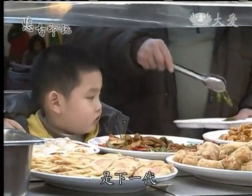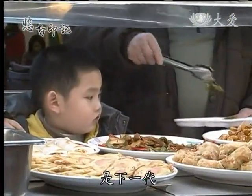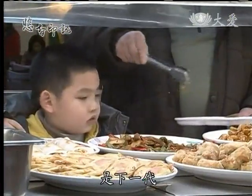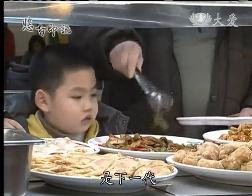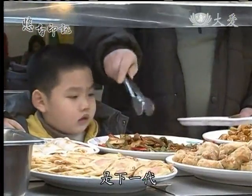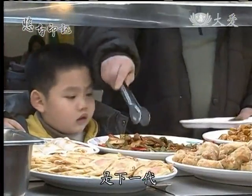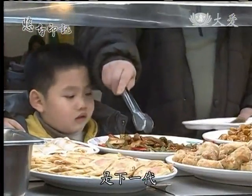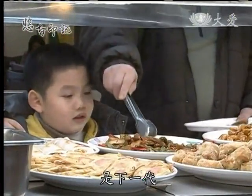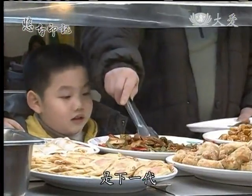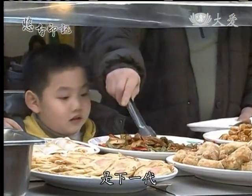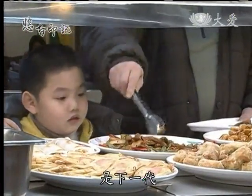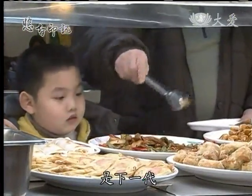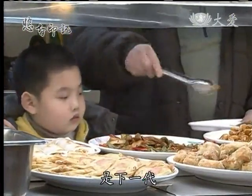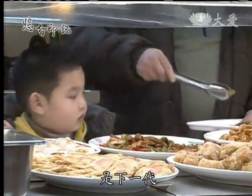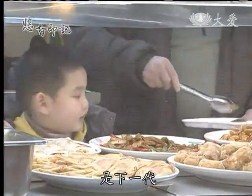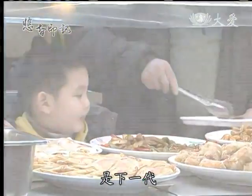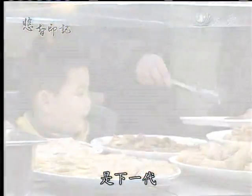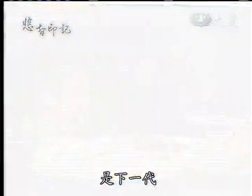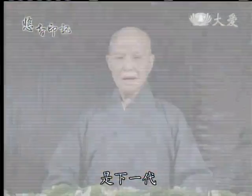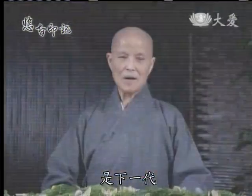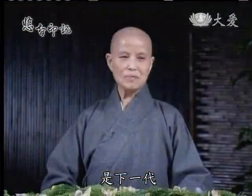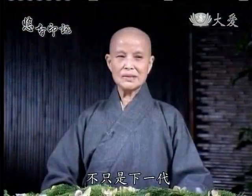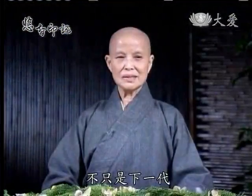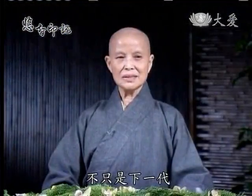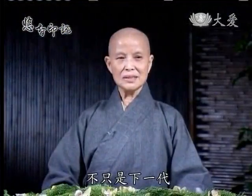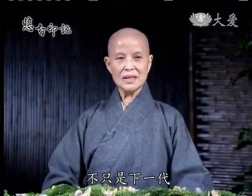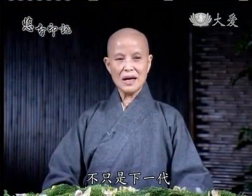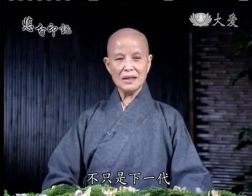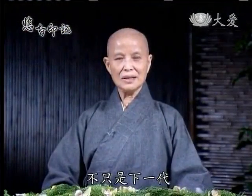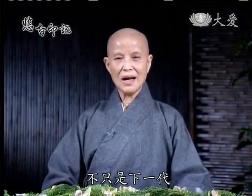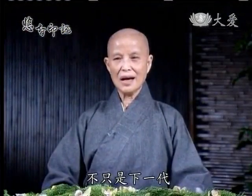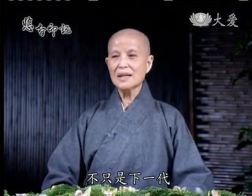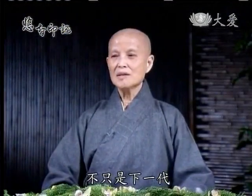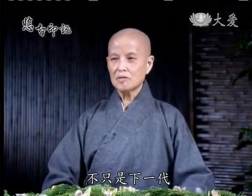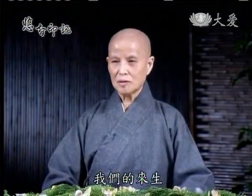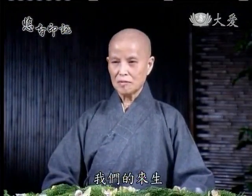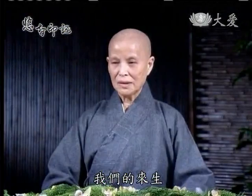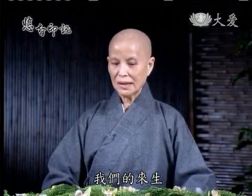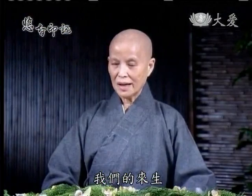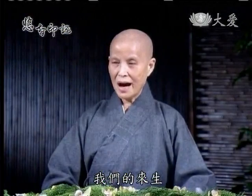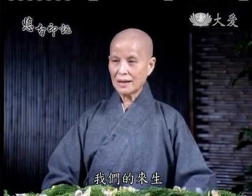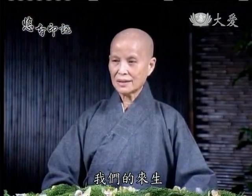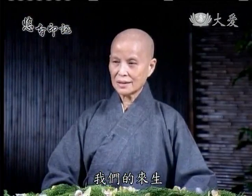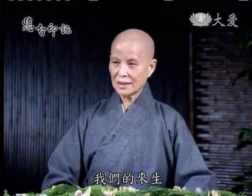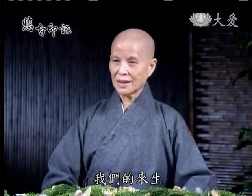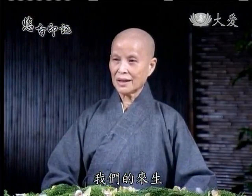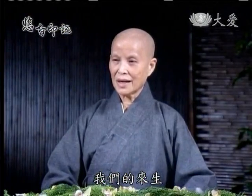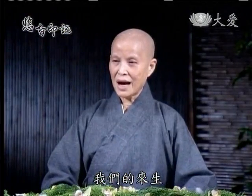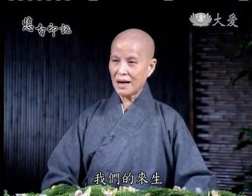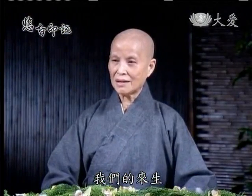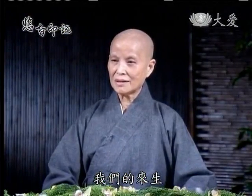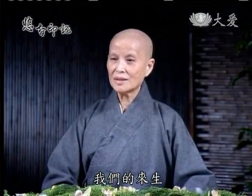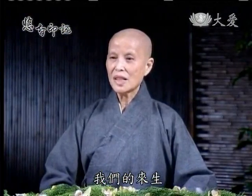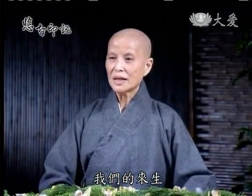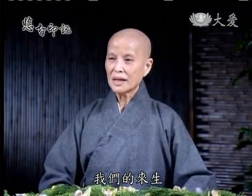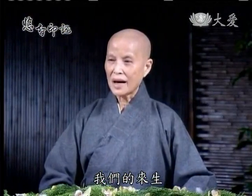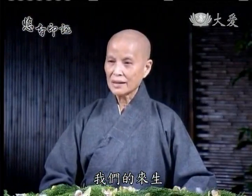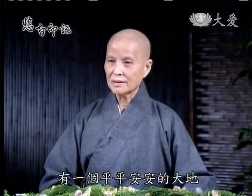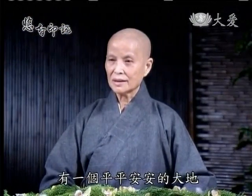是下一代呀、啊，不只是下一代，我们的来生啊，哈，还有